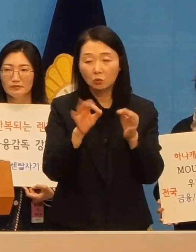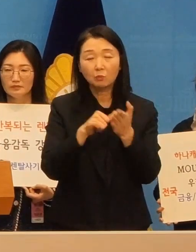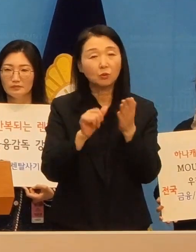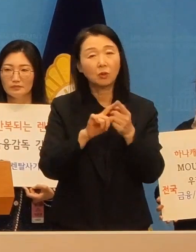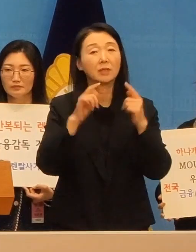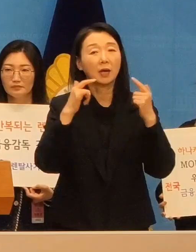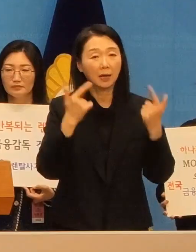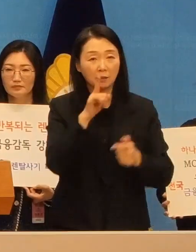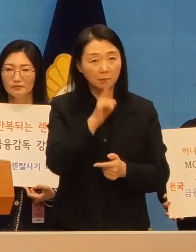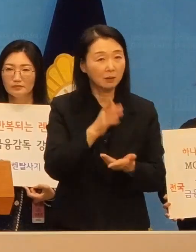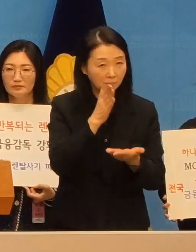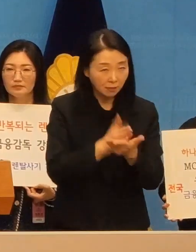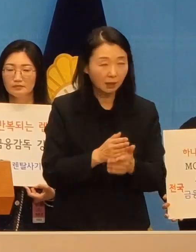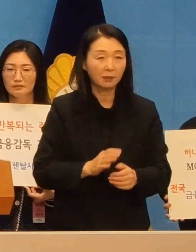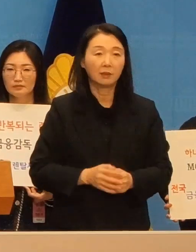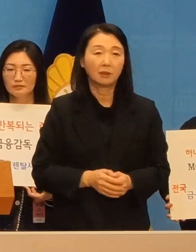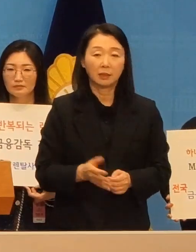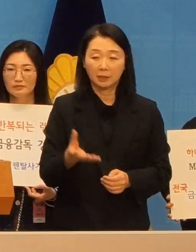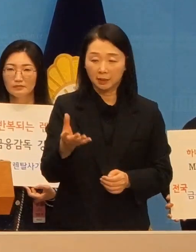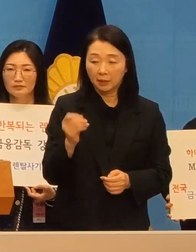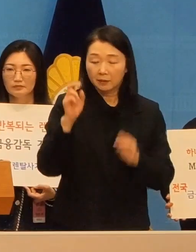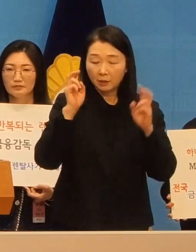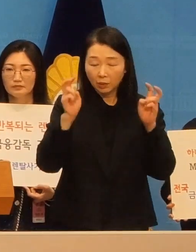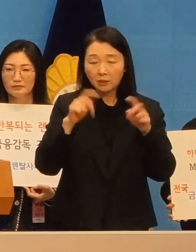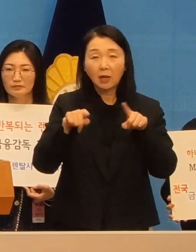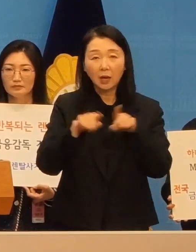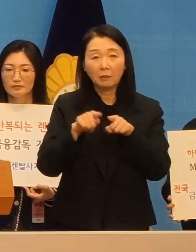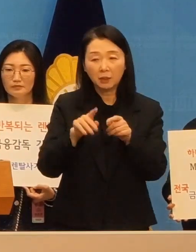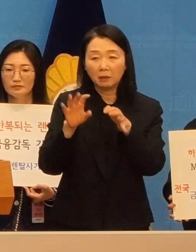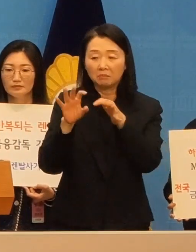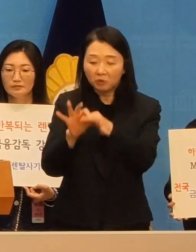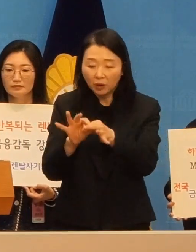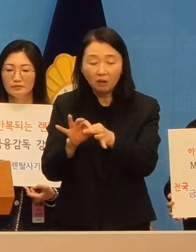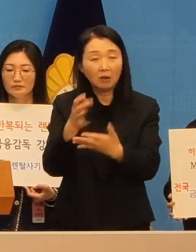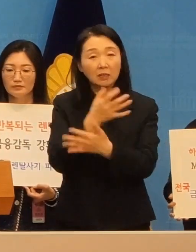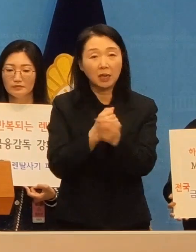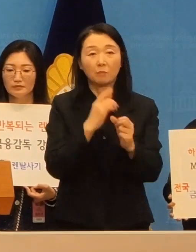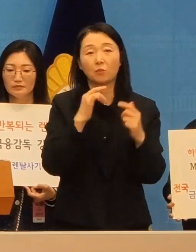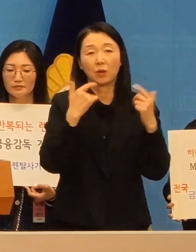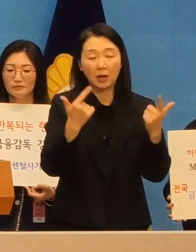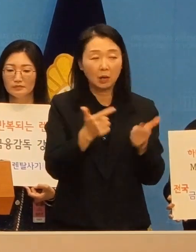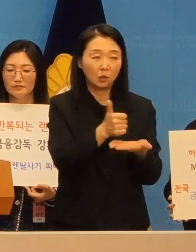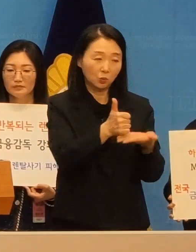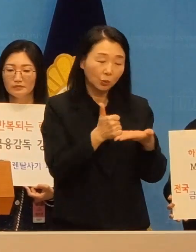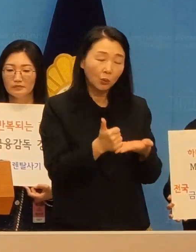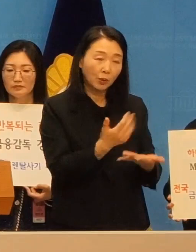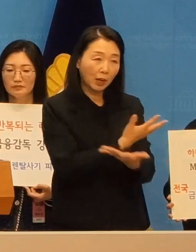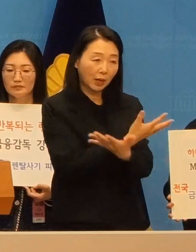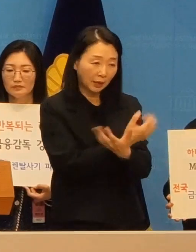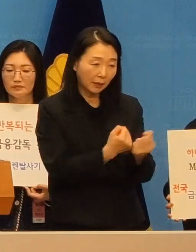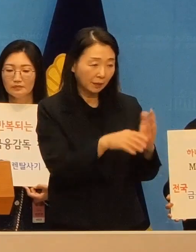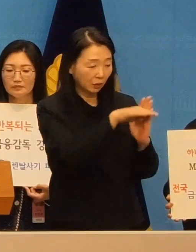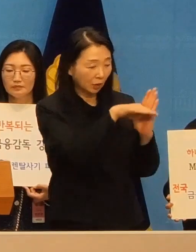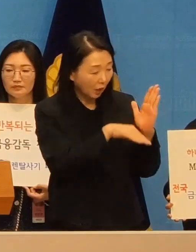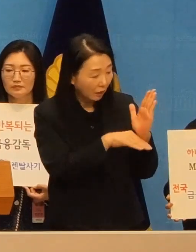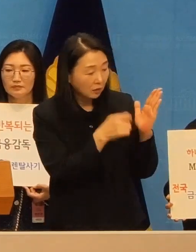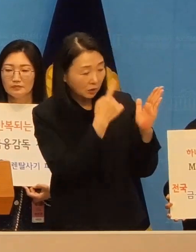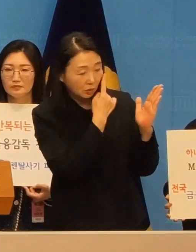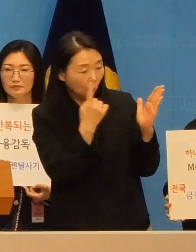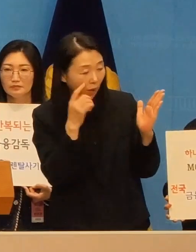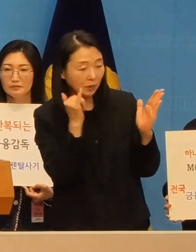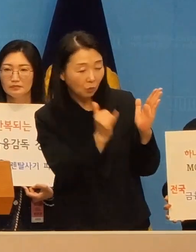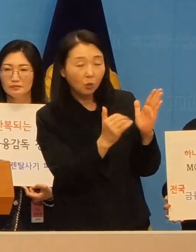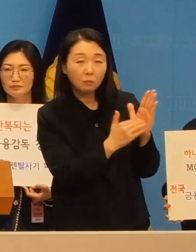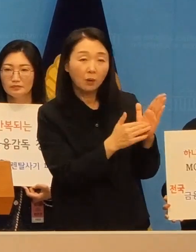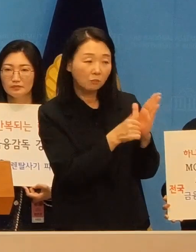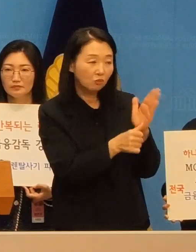아니라고 주장하지 말고 렌탈사와의 팩토링 계약뿐만 아니라 고객과의 렌탈 계약 조항, 확인 콜,